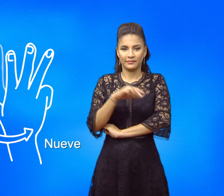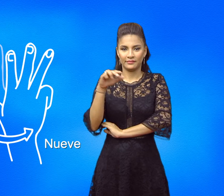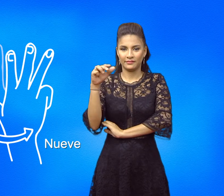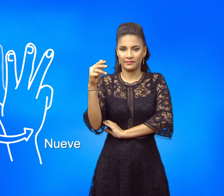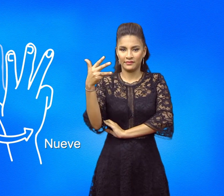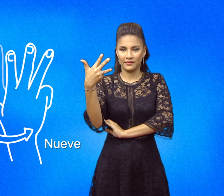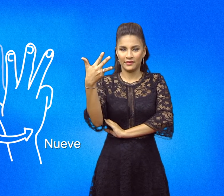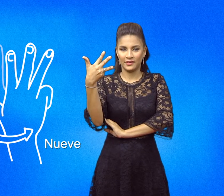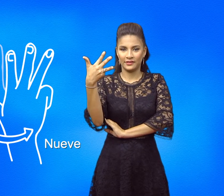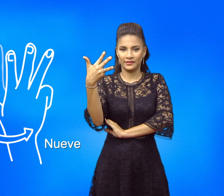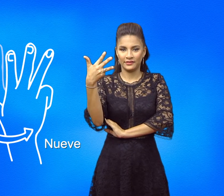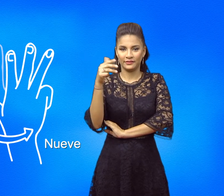9